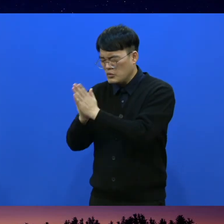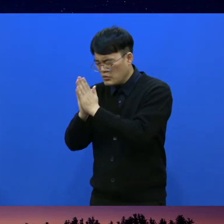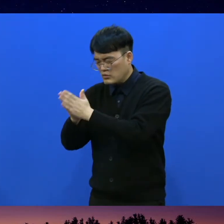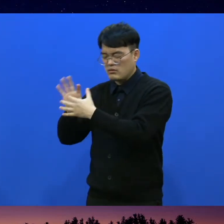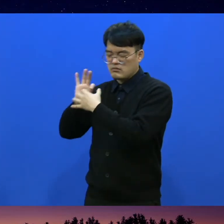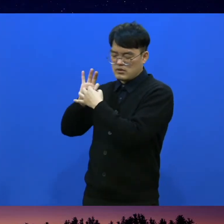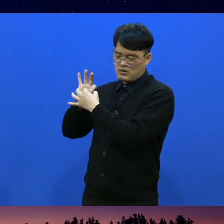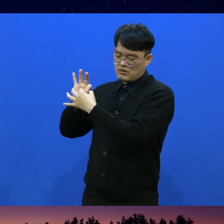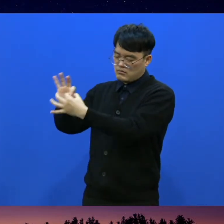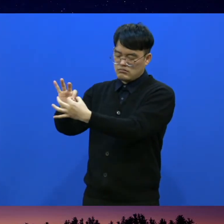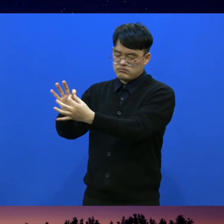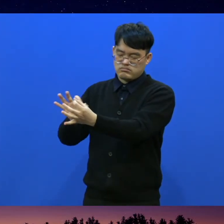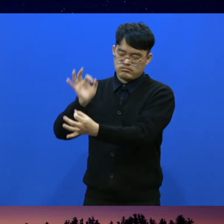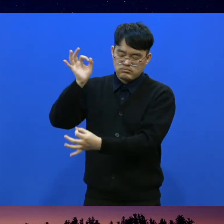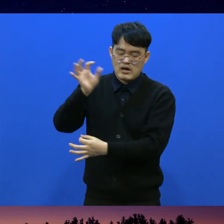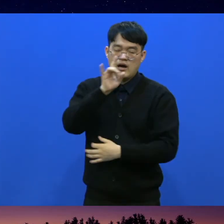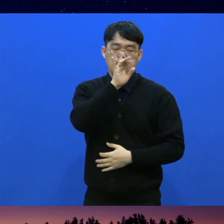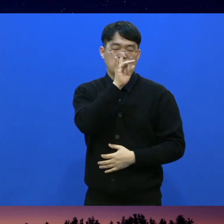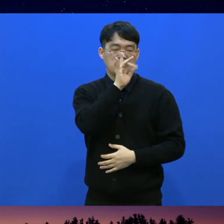없어요.